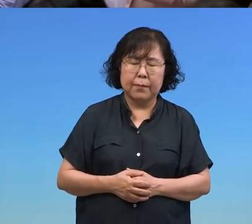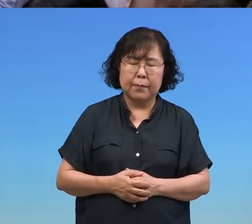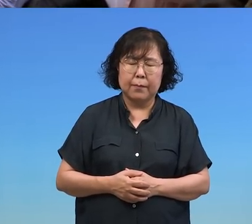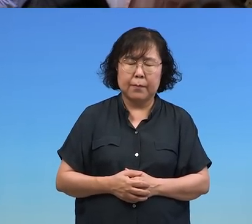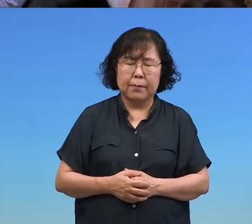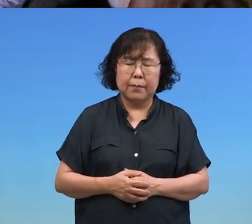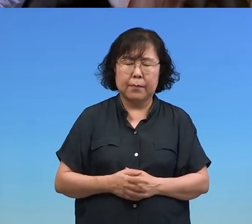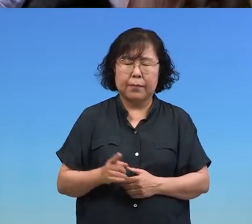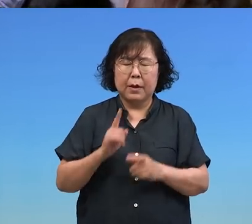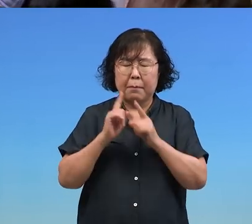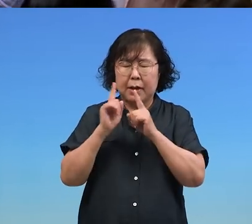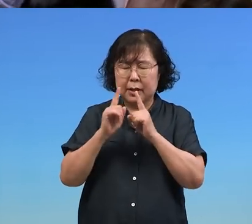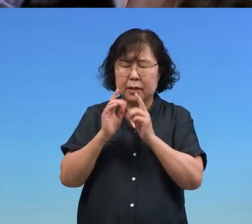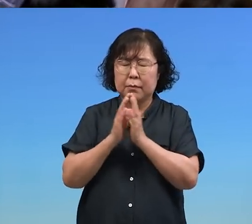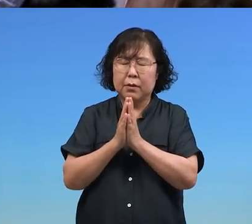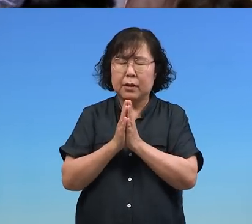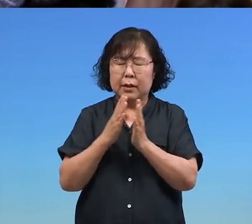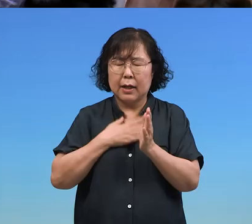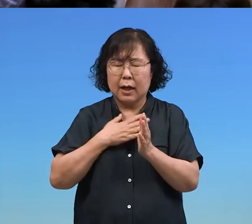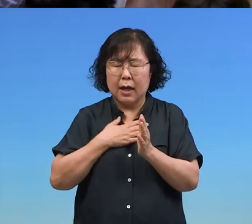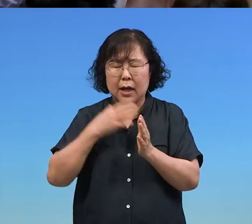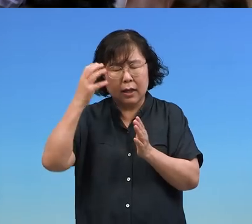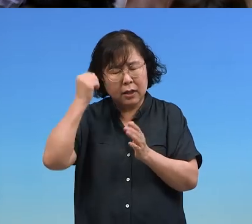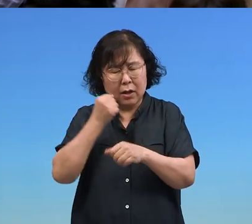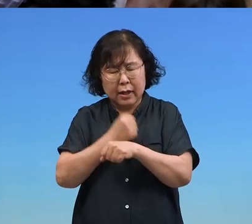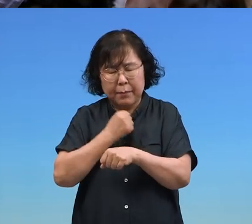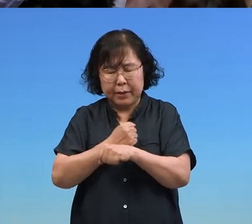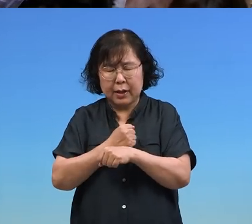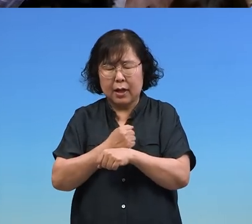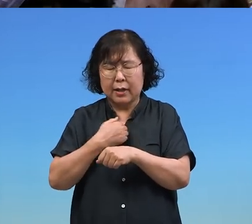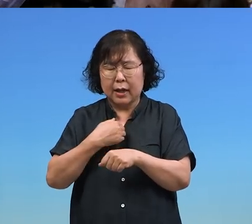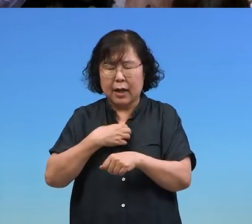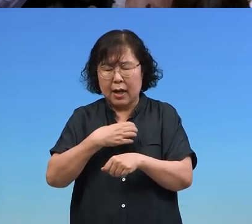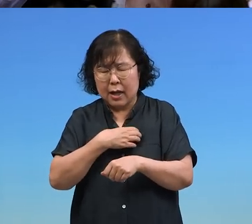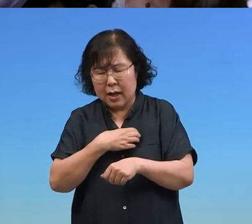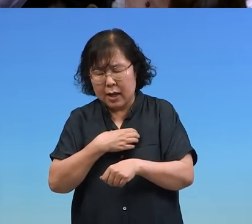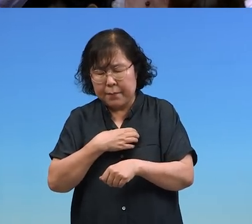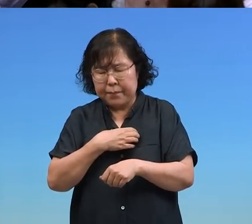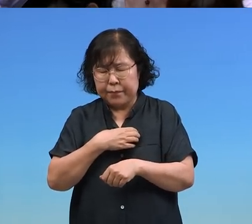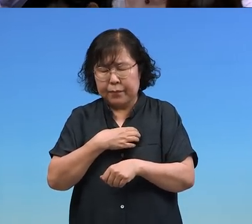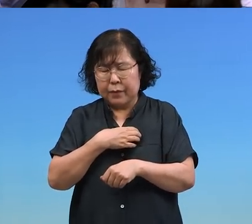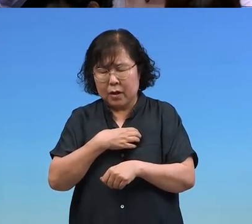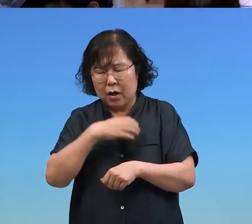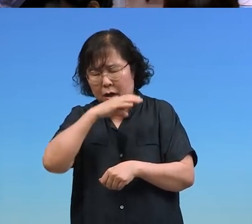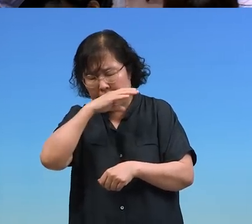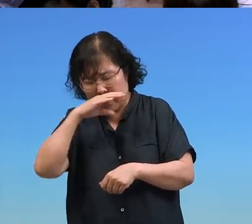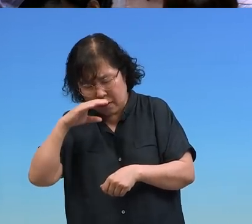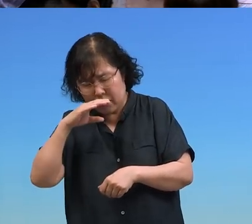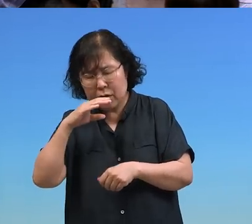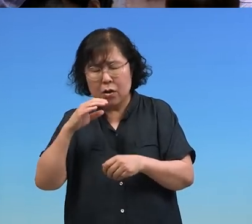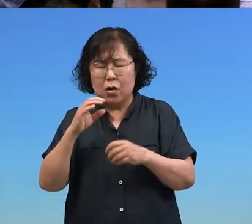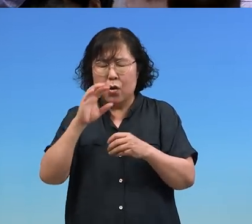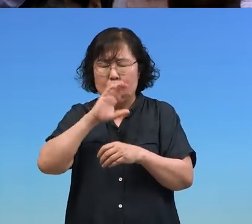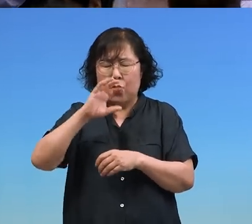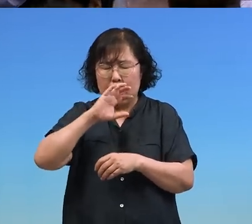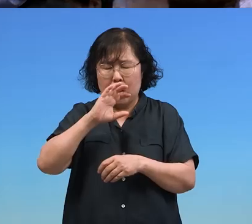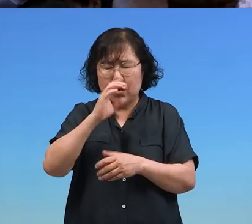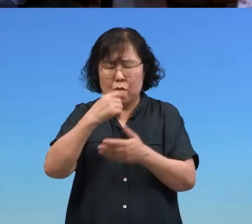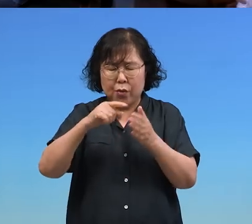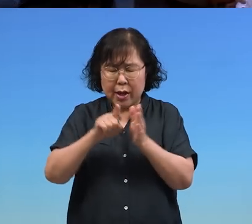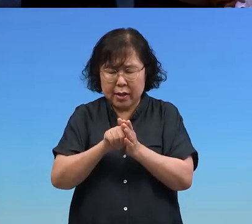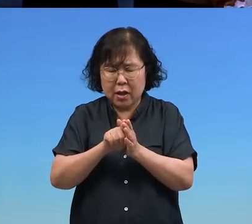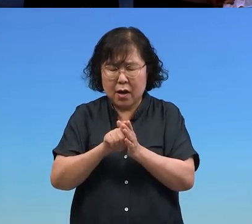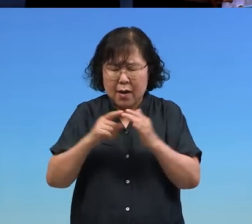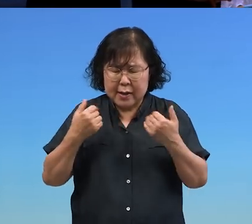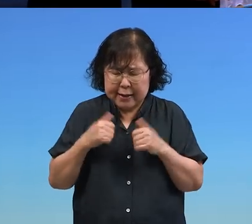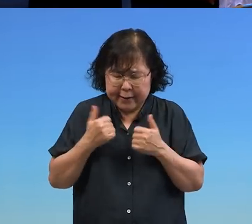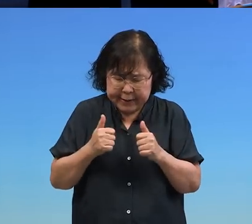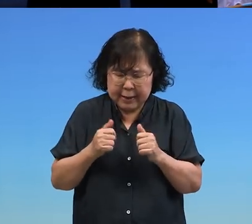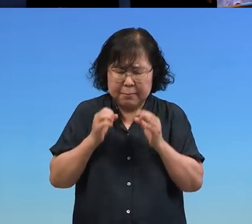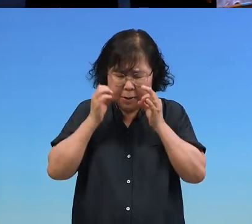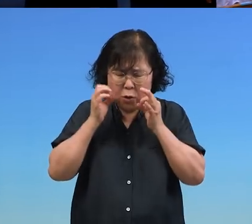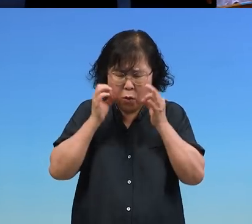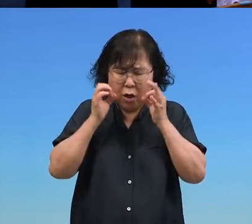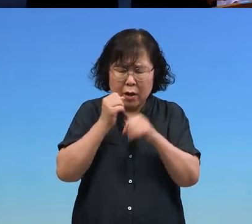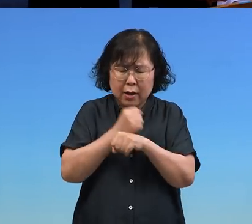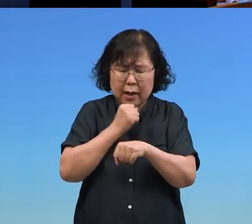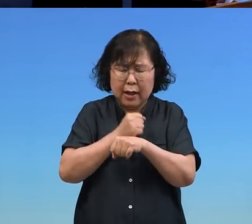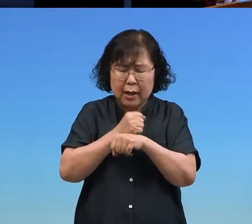그라불신